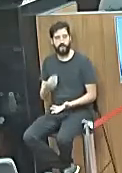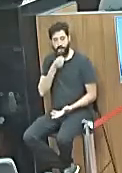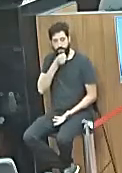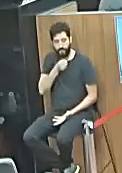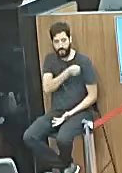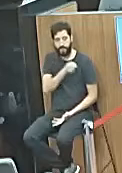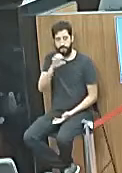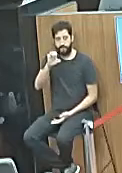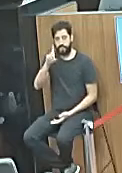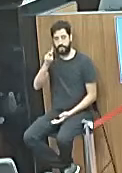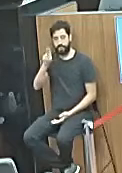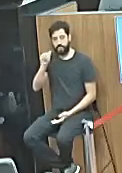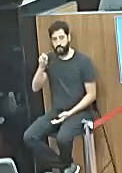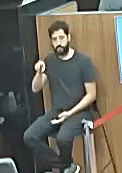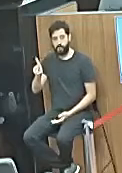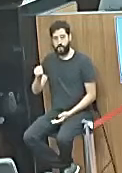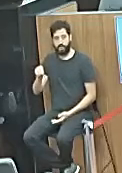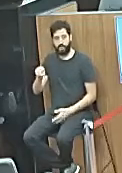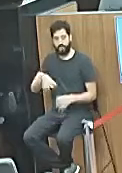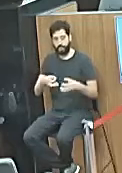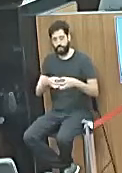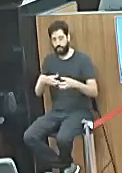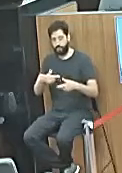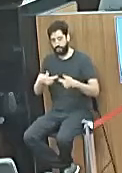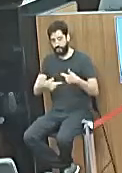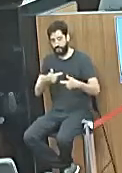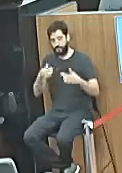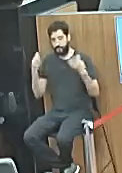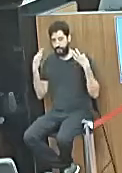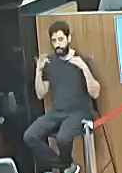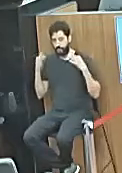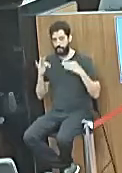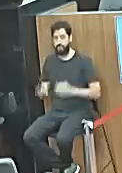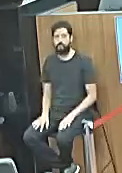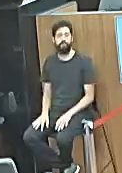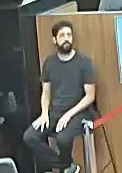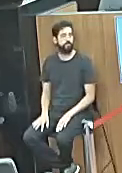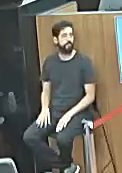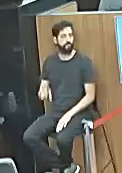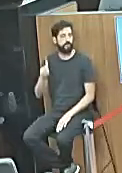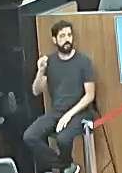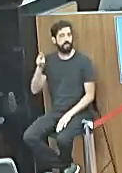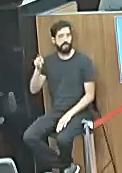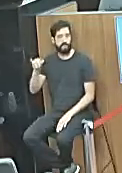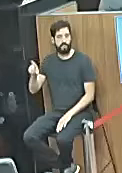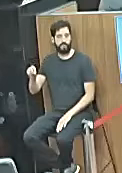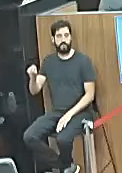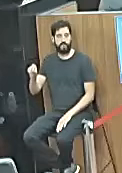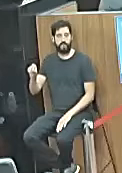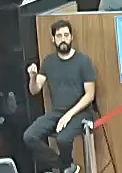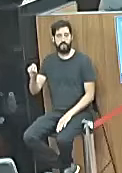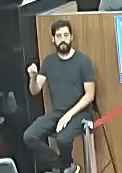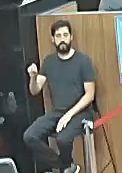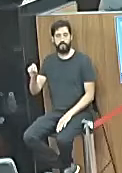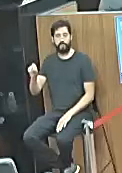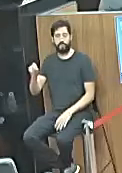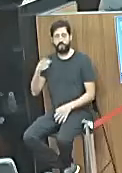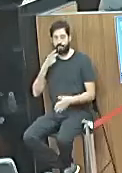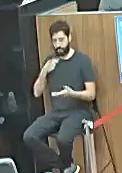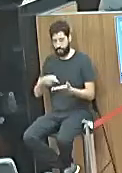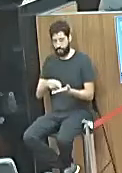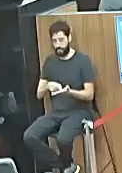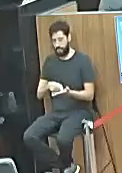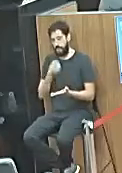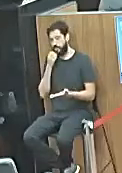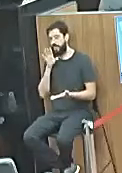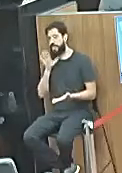eduardo henrique de oliveira relator do grupo de trabalho do turismo o danilo borger aço aí prezados boa tarde